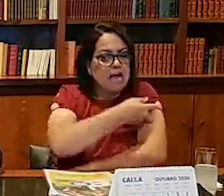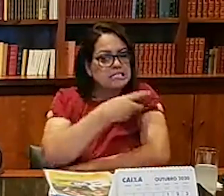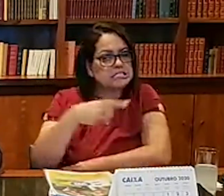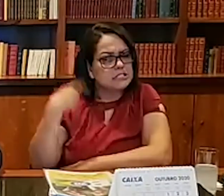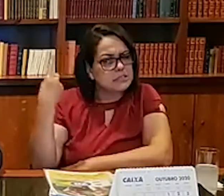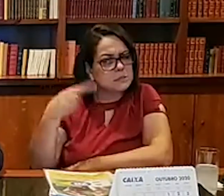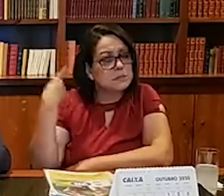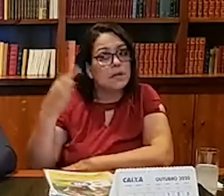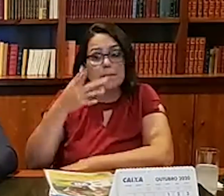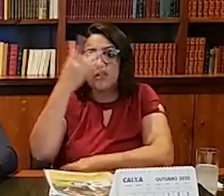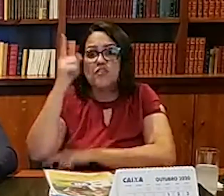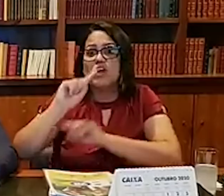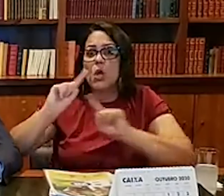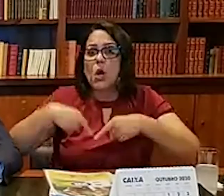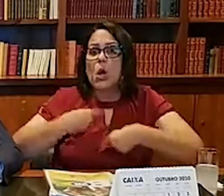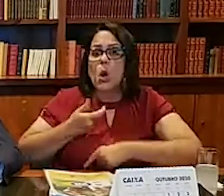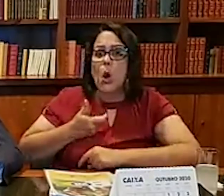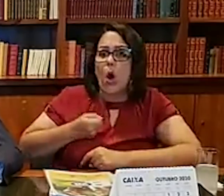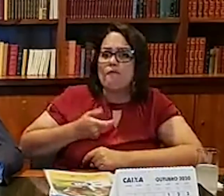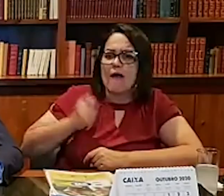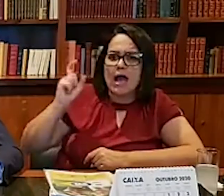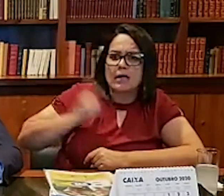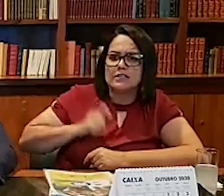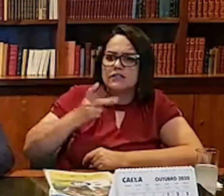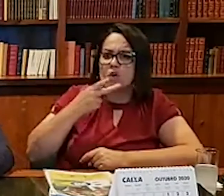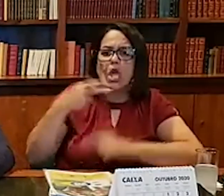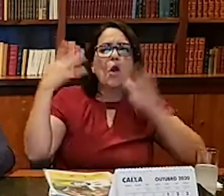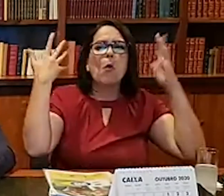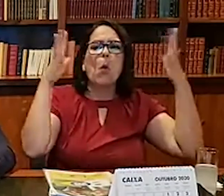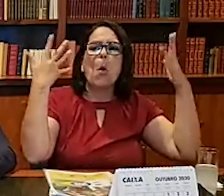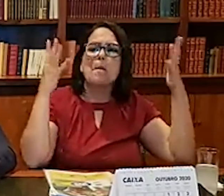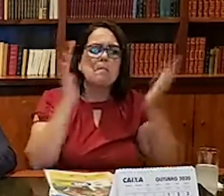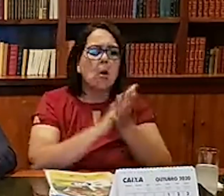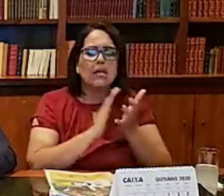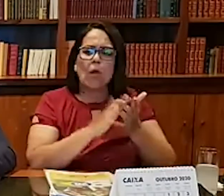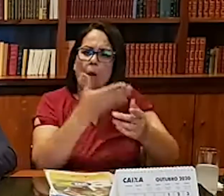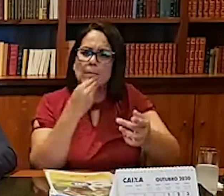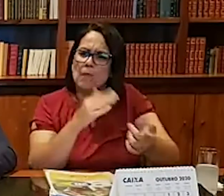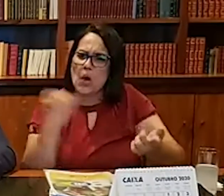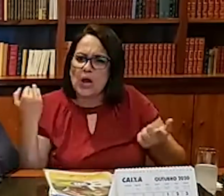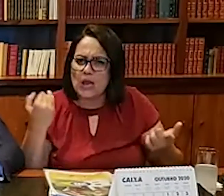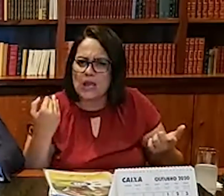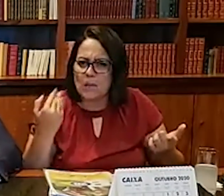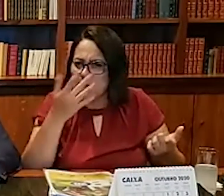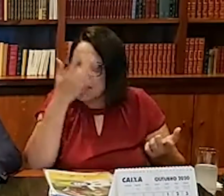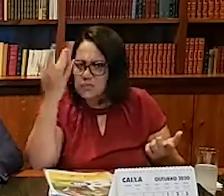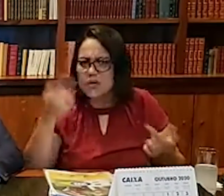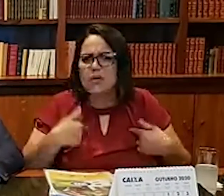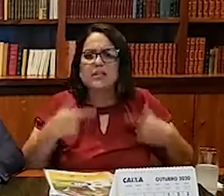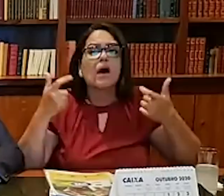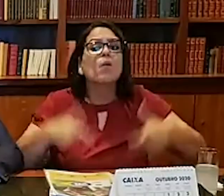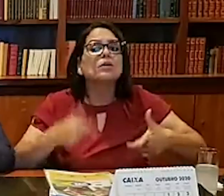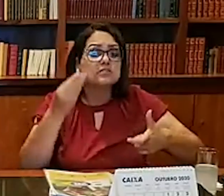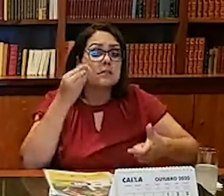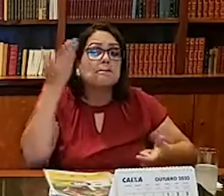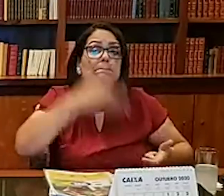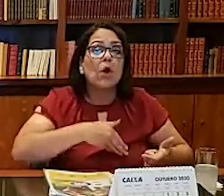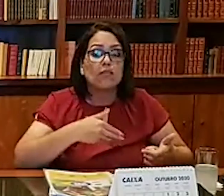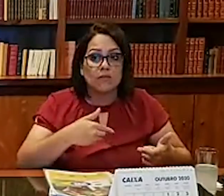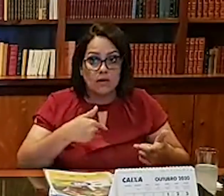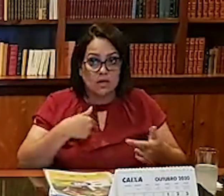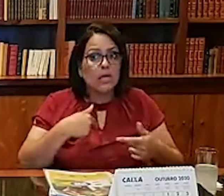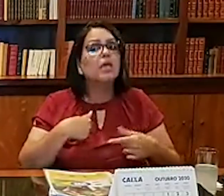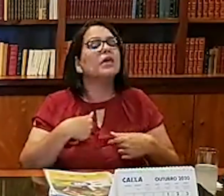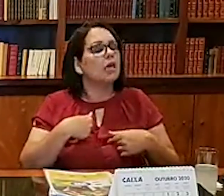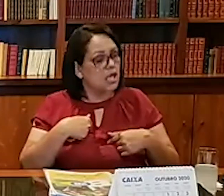e covarde muito falando que o como lei a morte uma pessoa onde é que tem um vídeo meu um áudio meu uma publicação minha nesse sentido eu